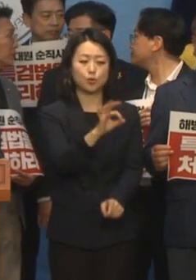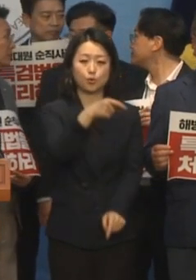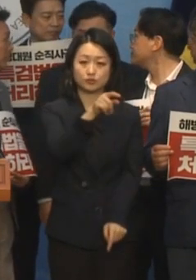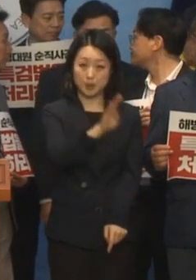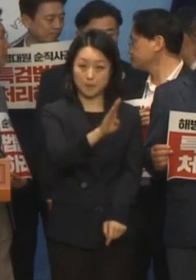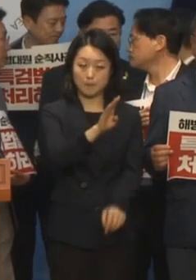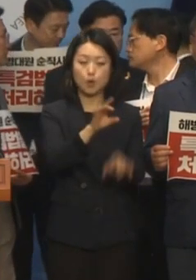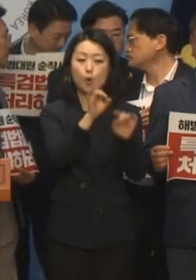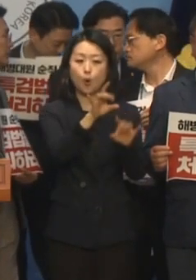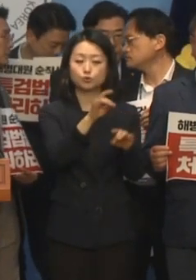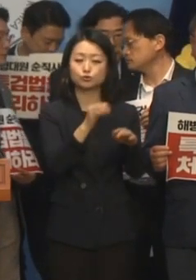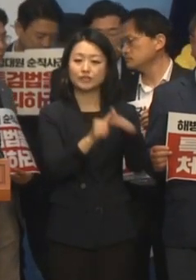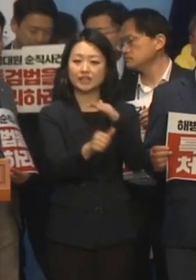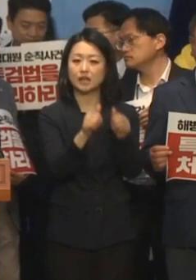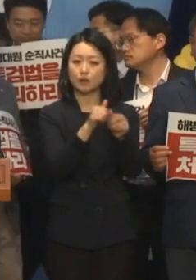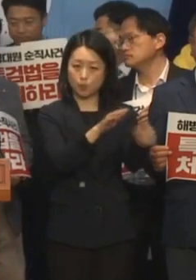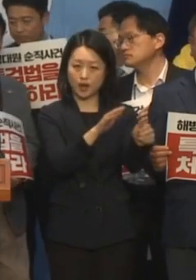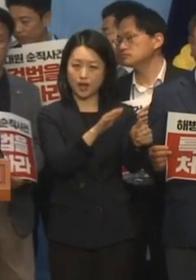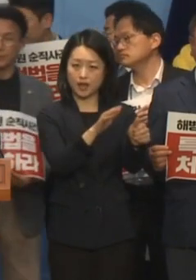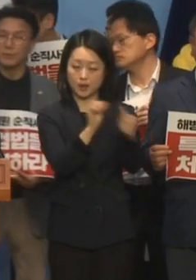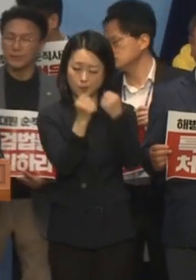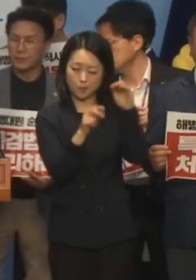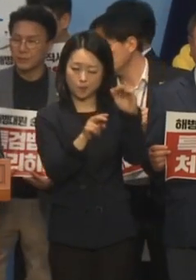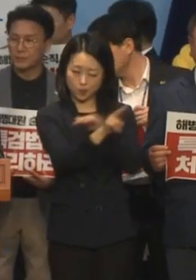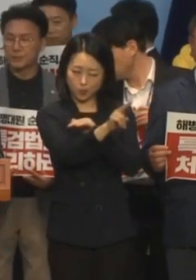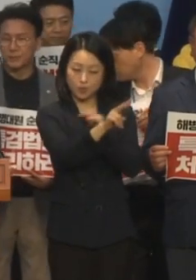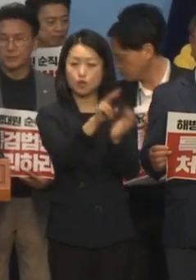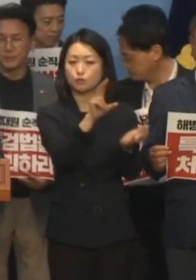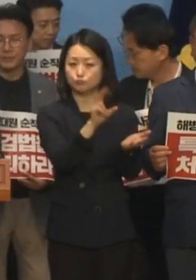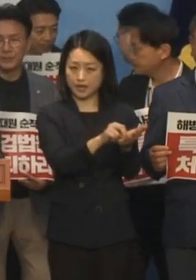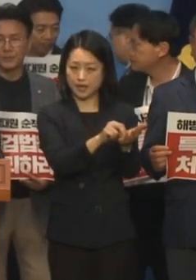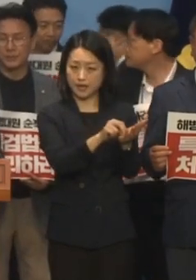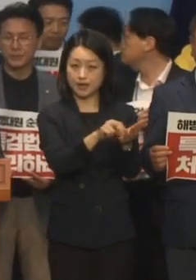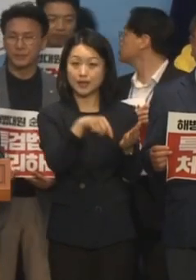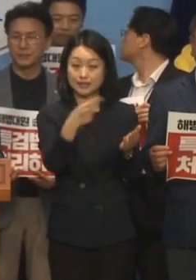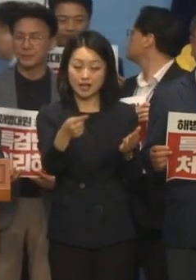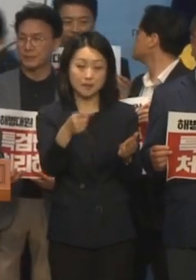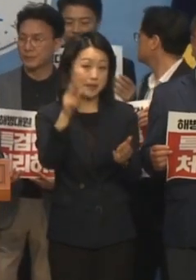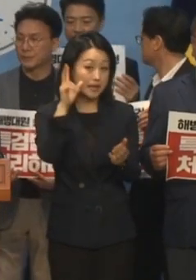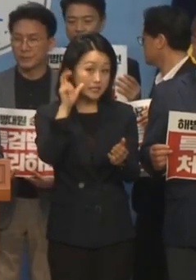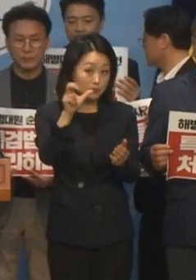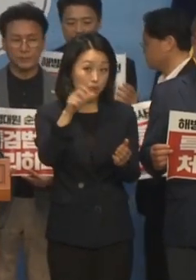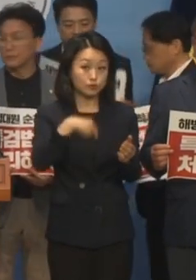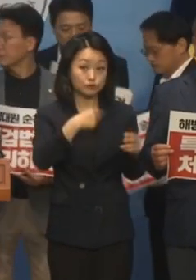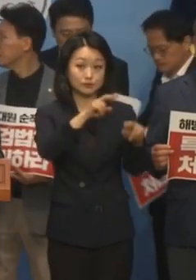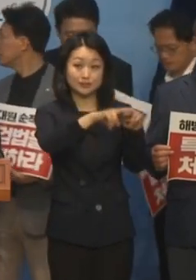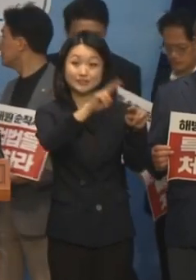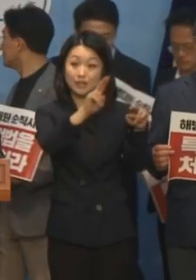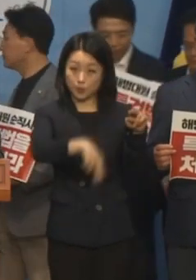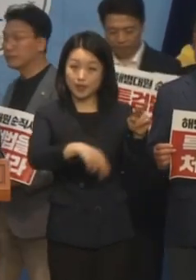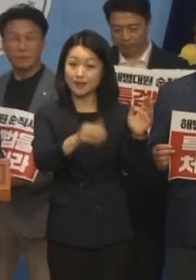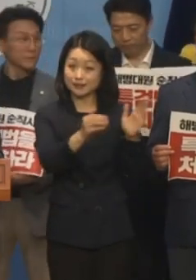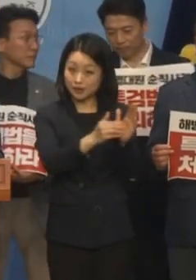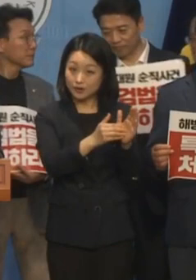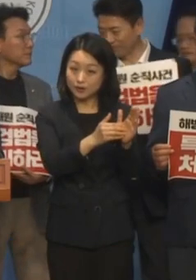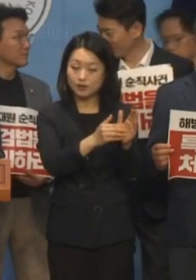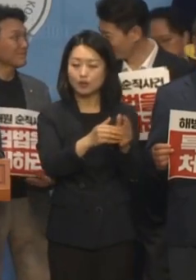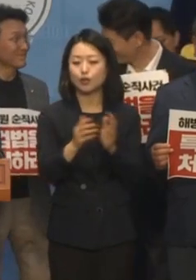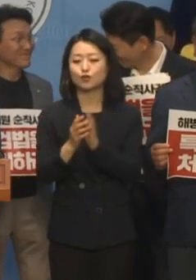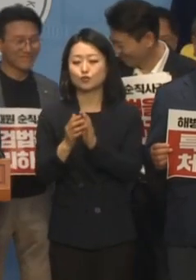대사 임명과 도피성 출국 이후 25일 만에 사퇴까지